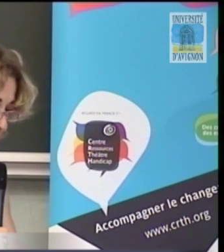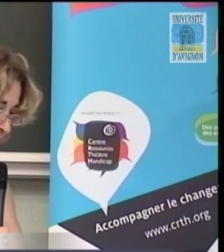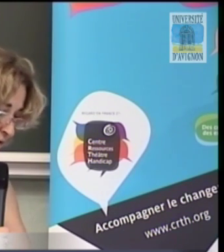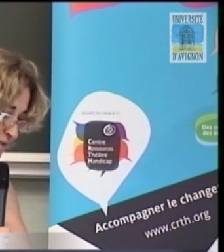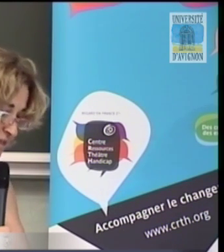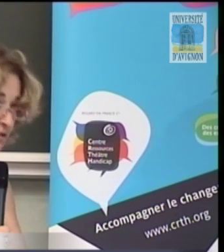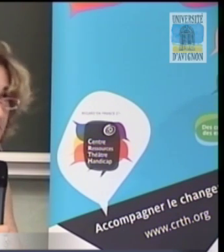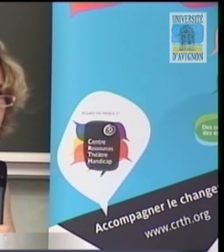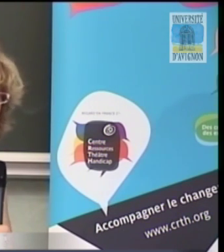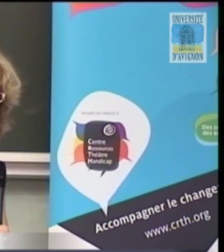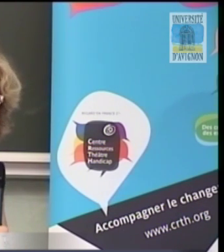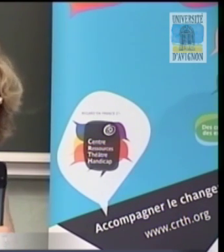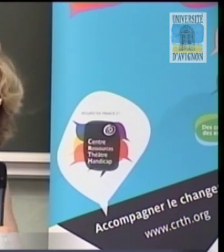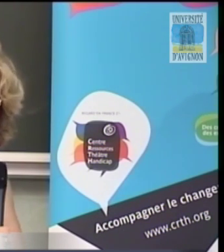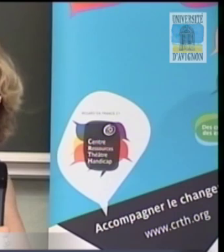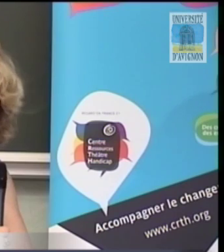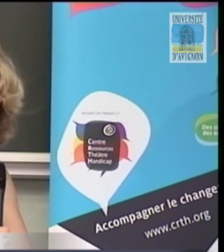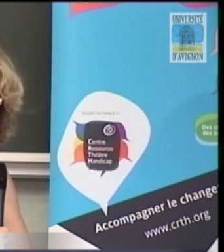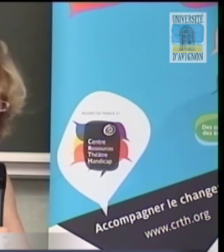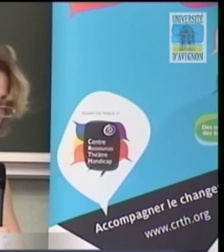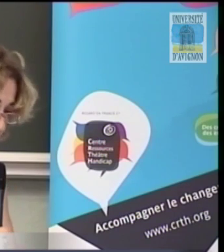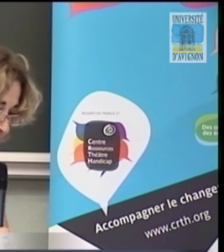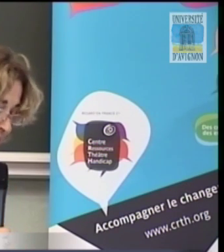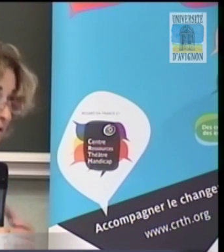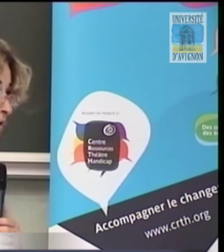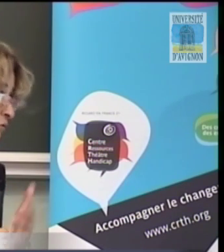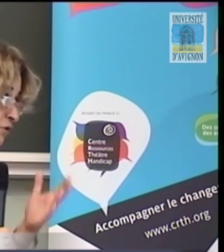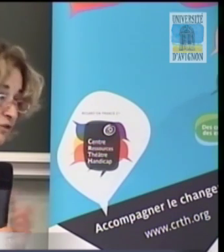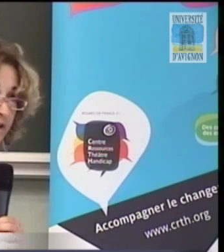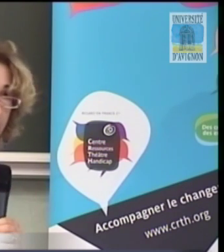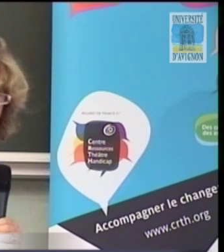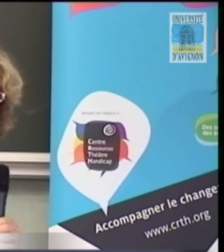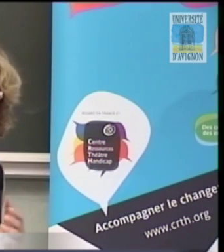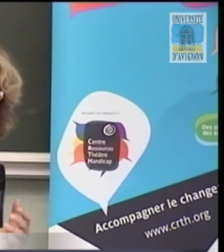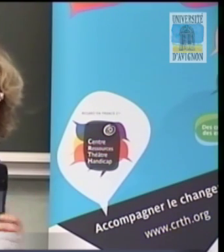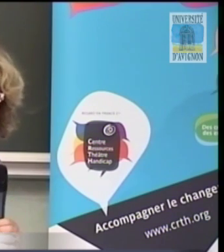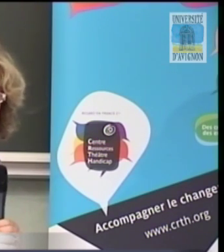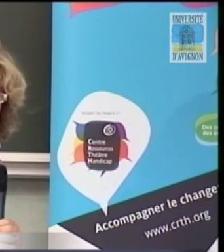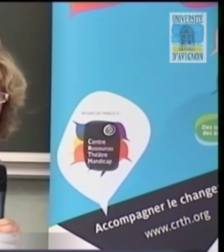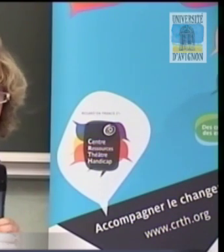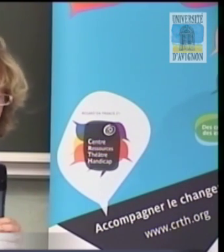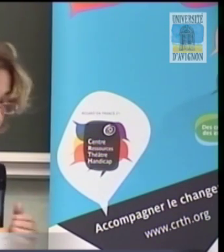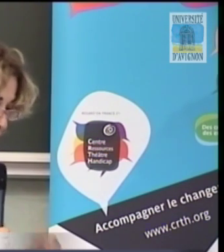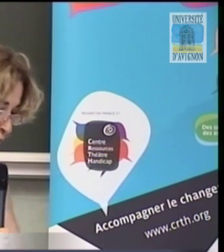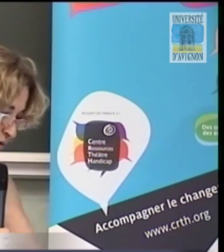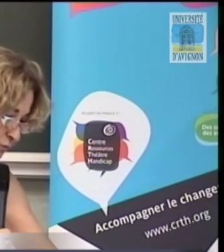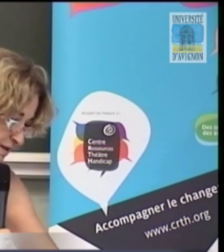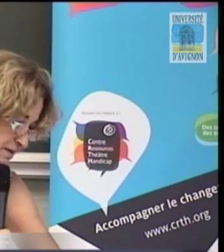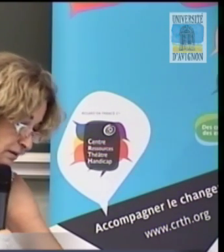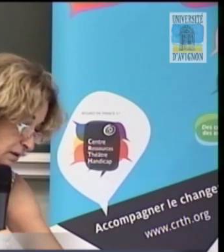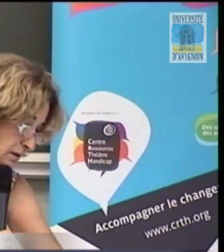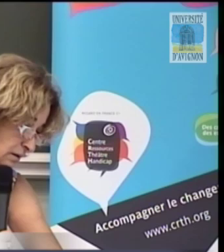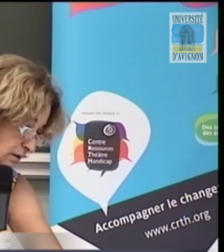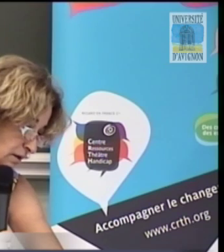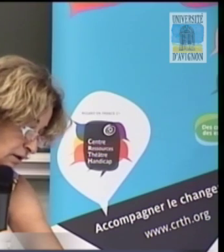déficiences physique, mais ça peut être aussi des déficiences culturelles, sociales, financières, etc., etc. Tout le monde est